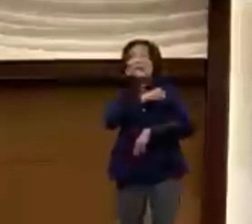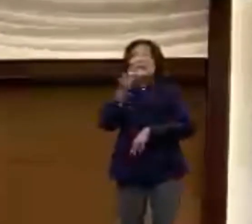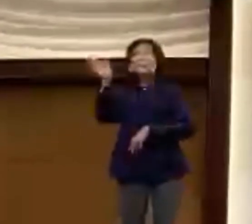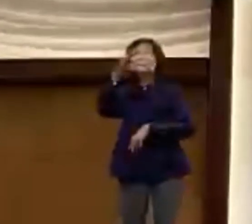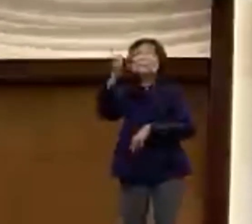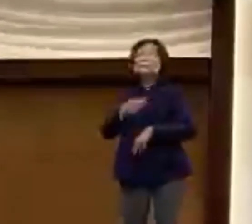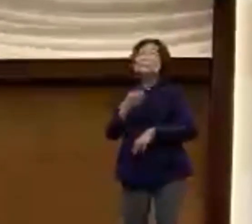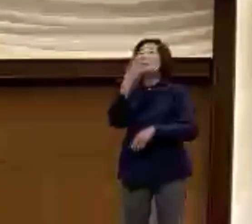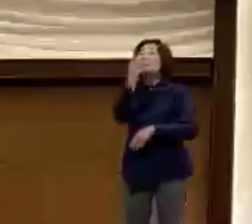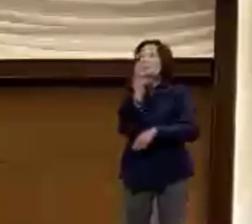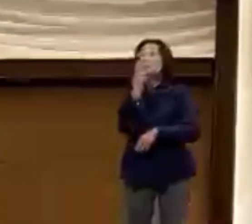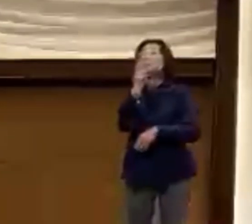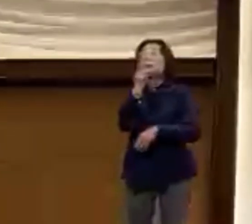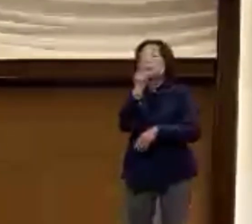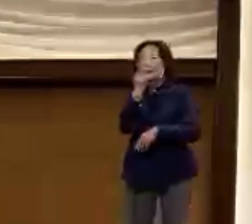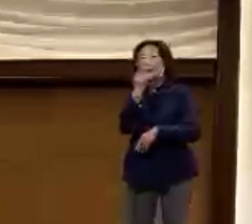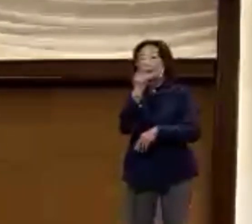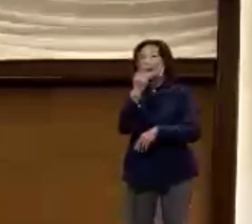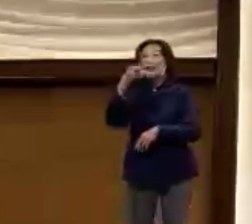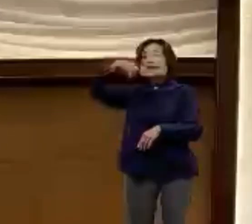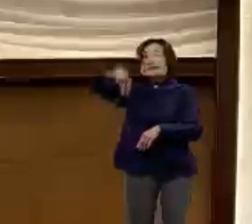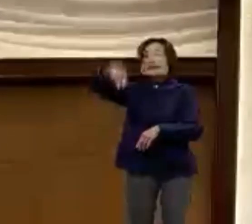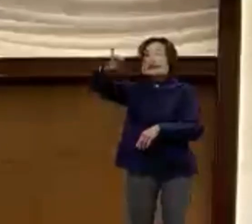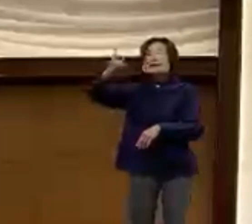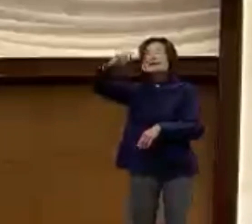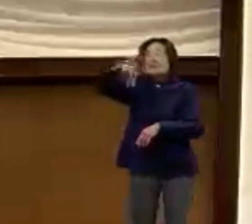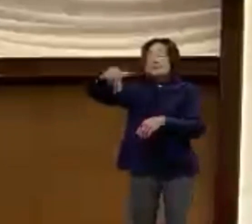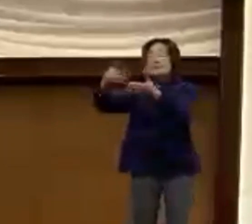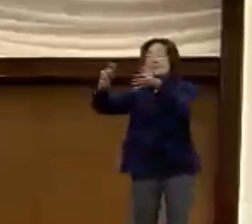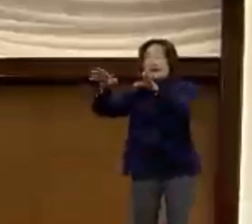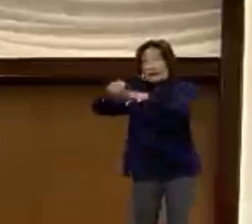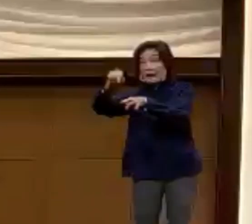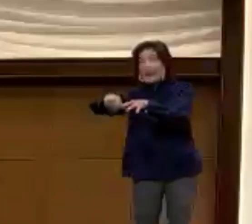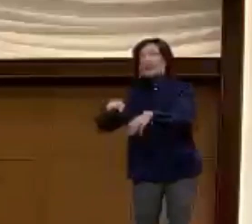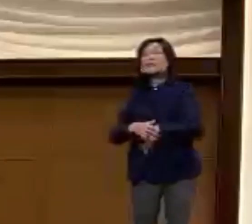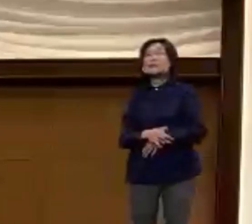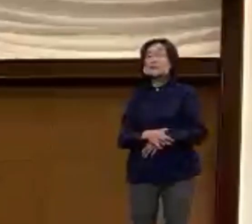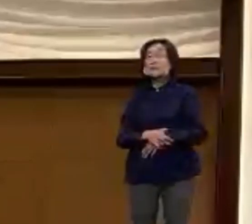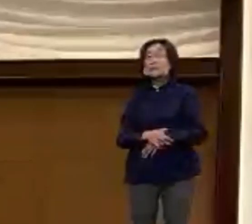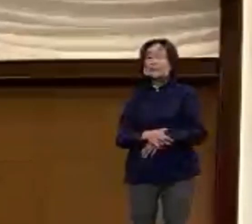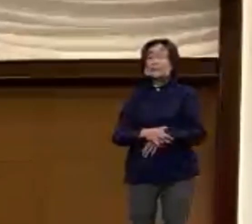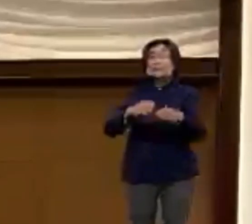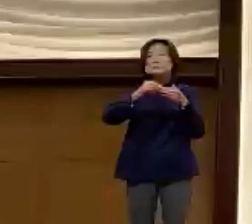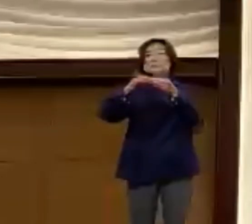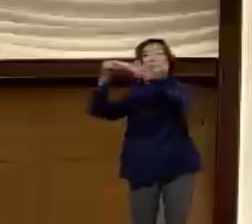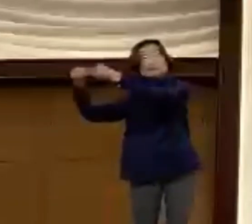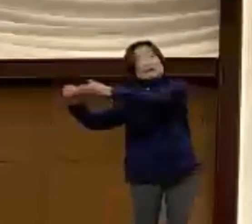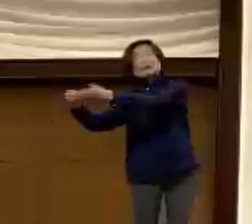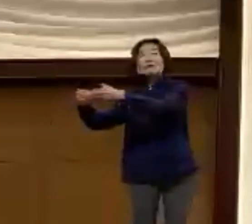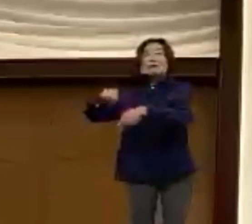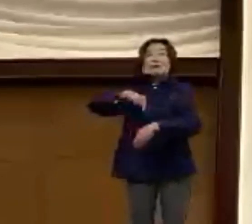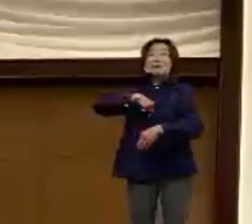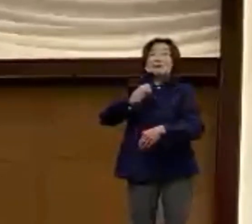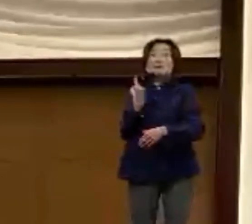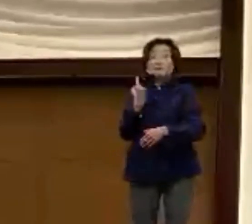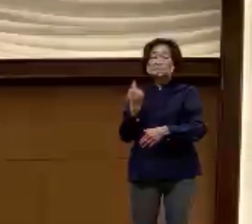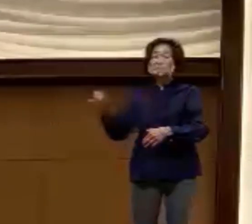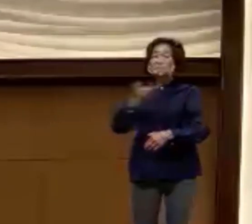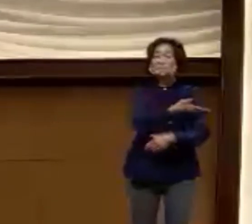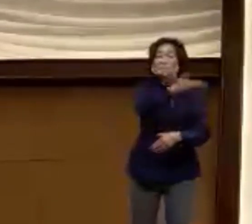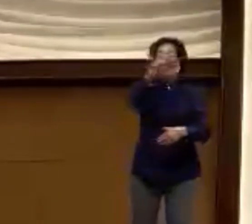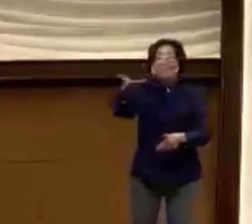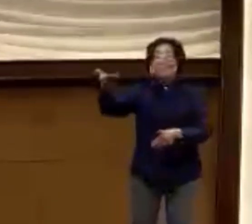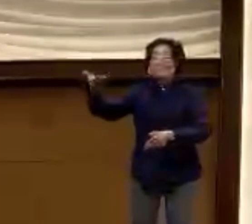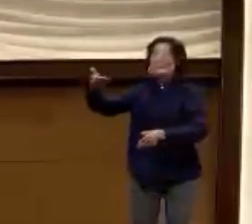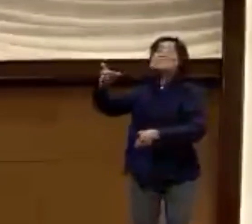た。そしてナチスから自分の周りの人たちも連れて行かれた。そして自分の番にもなった